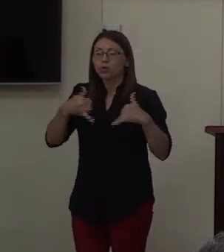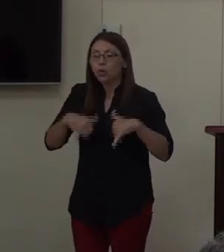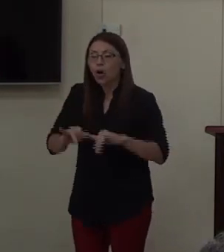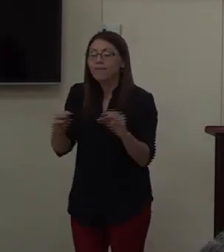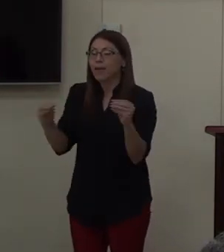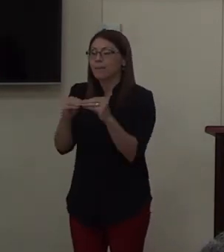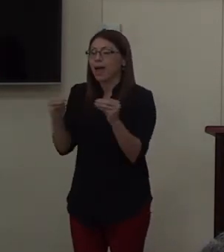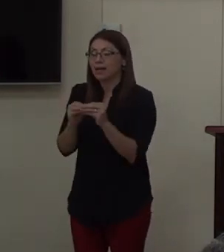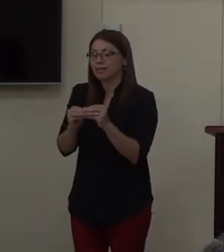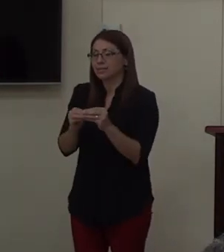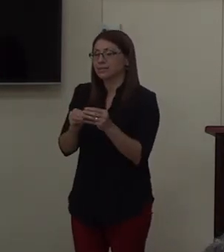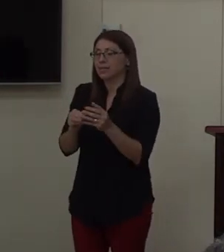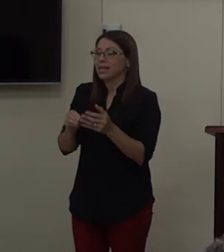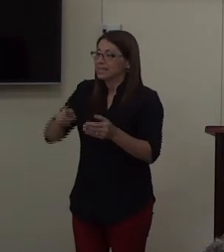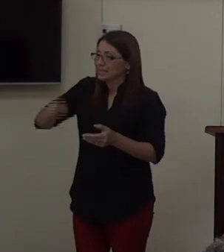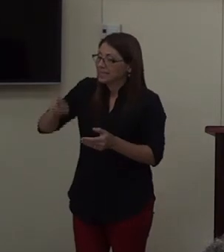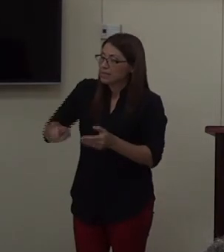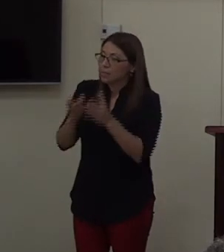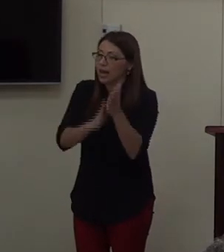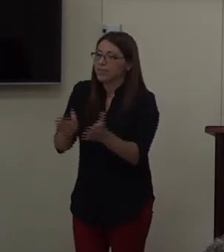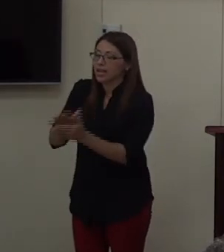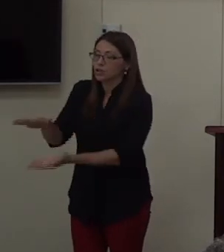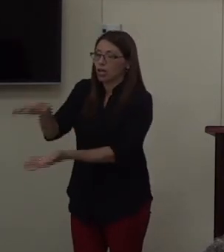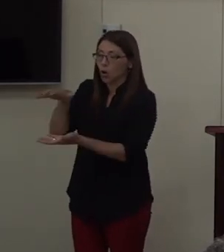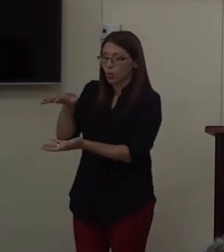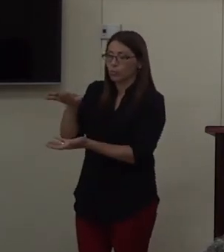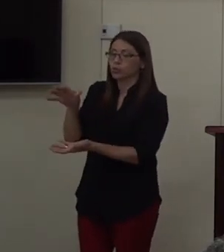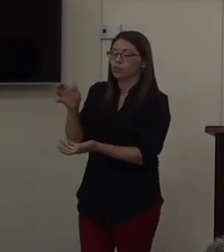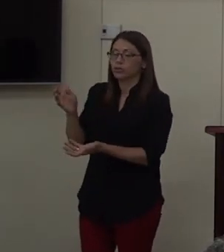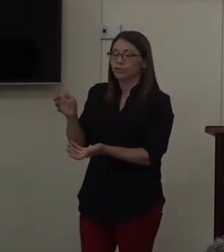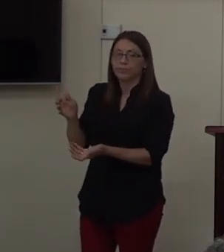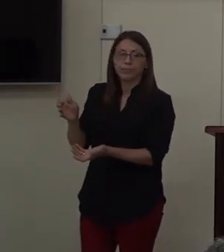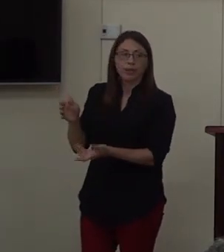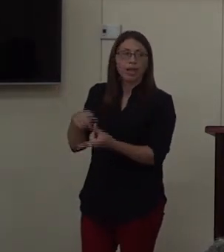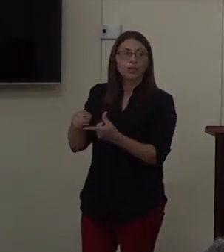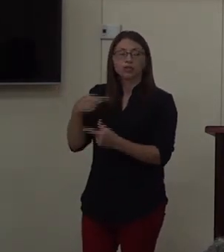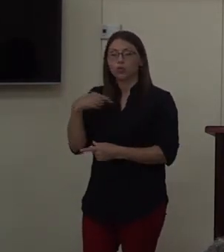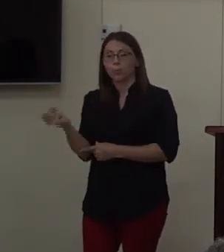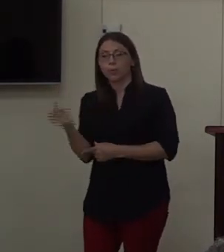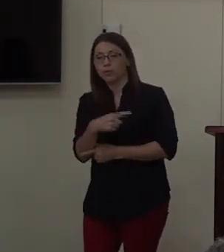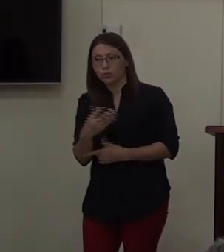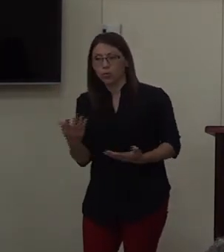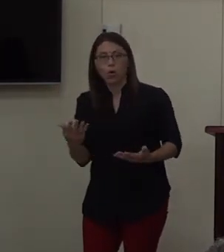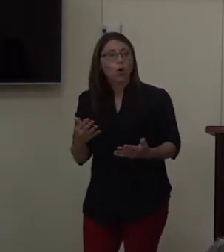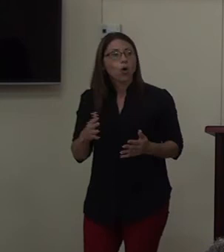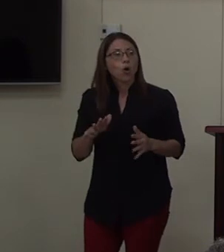la planificación del corpus. Entonces, mi pregunta es, ¿cómo se les puede además